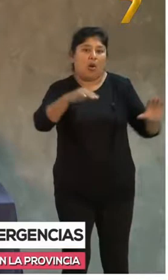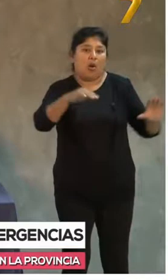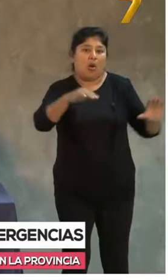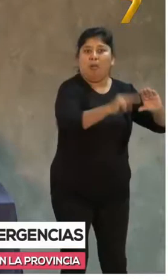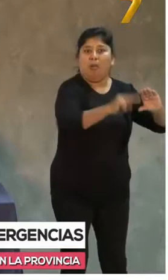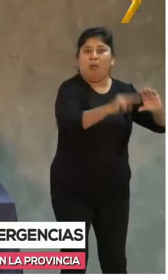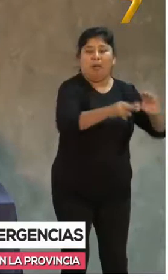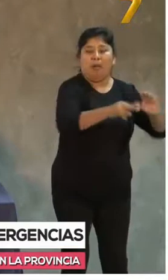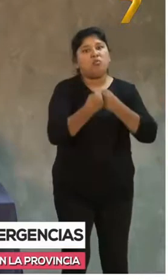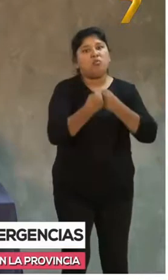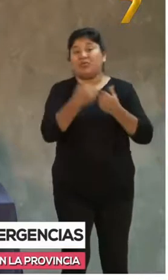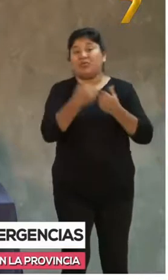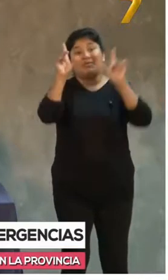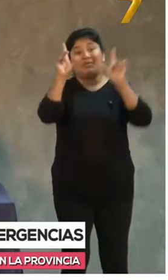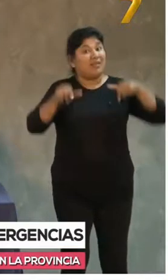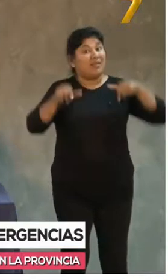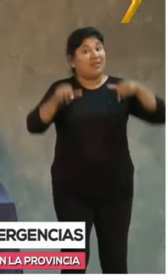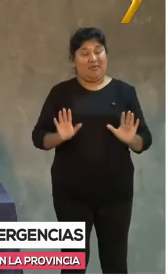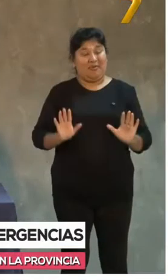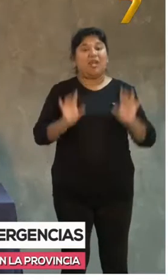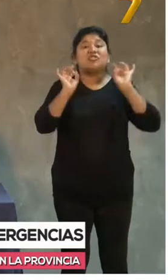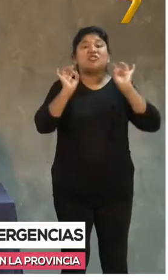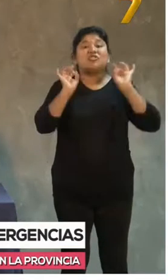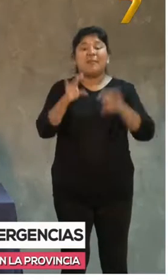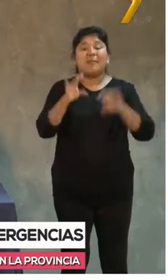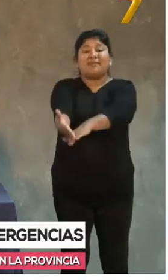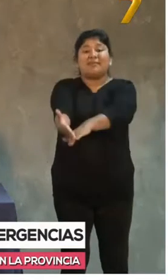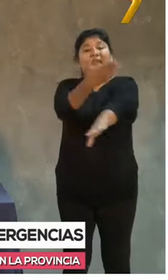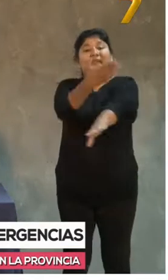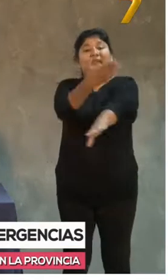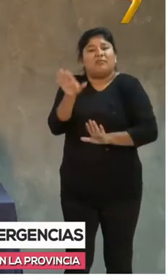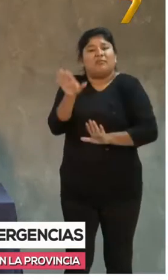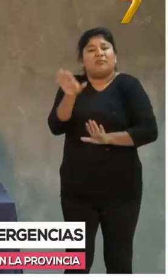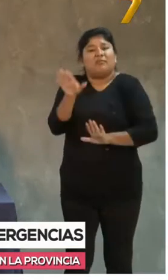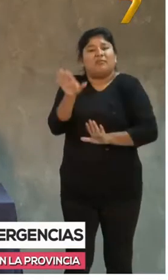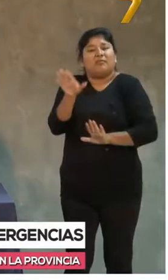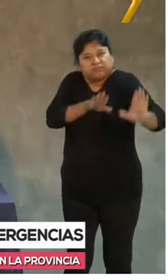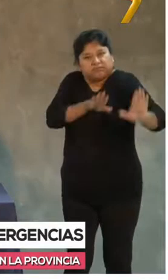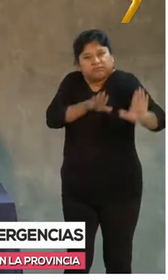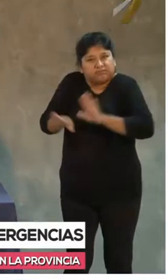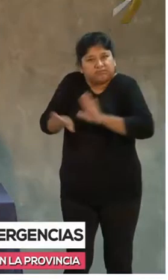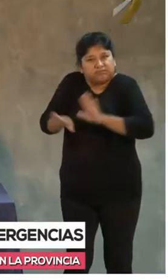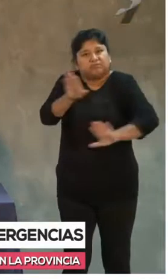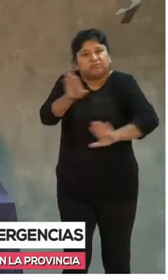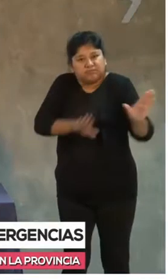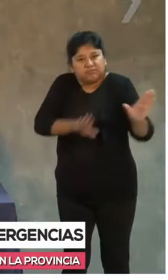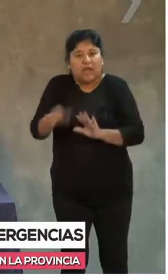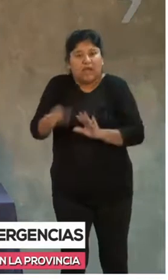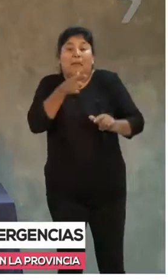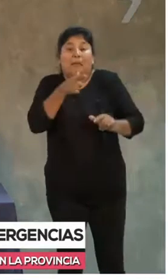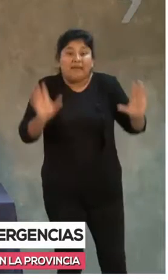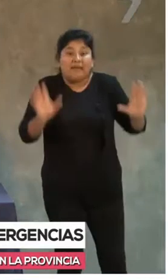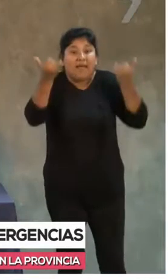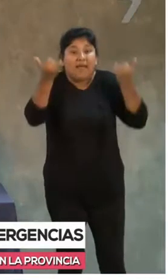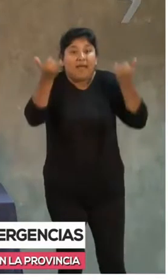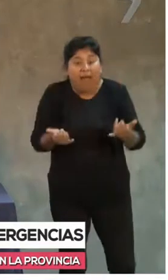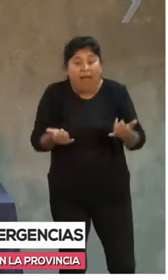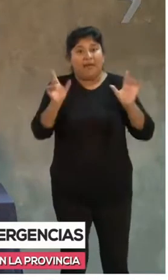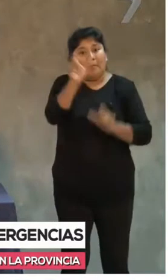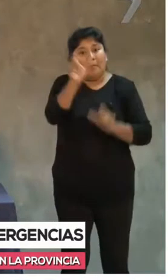ahora, es justamente para tenerlo listo y completado en caso de que suceda algo así a nivel de la Argentina